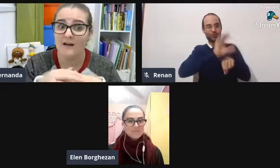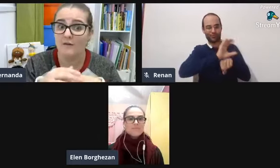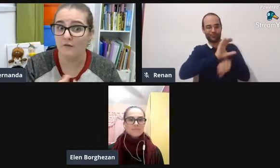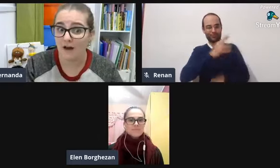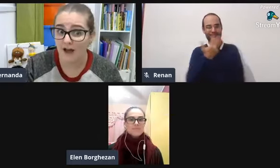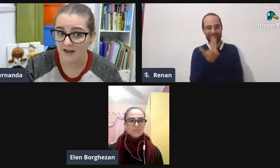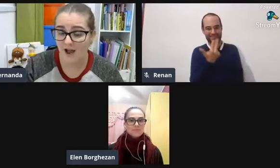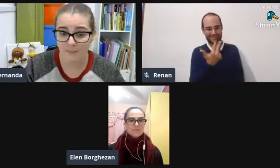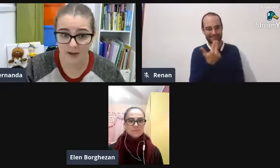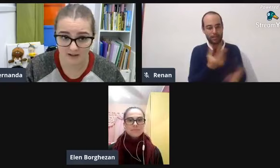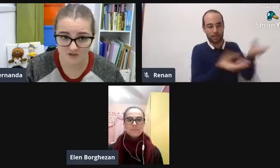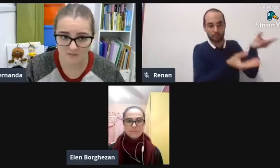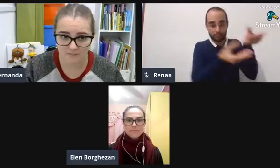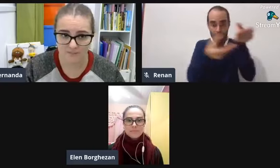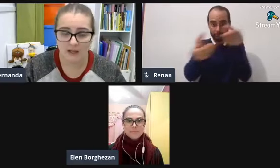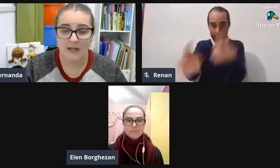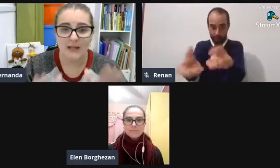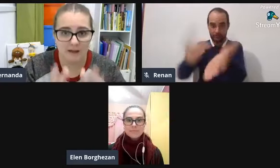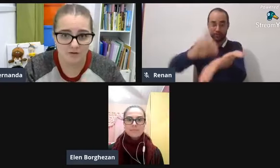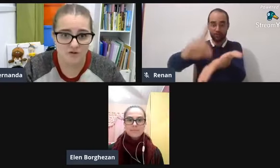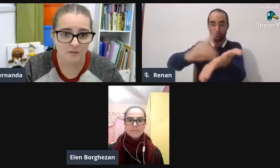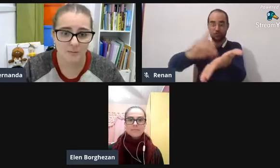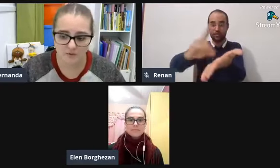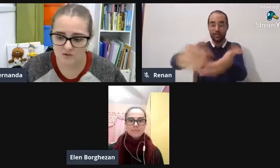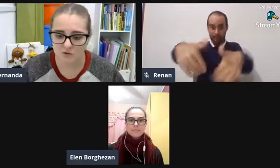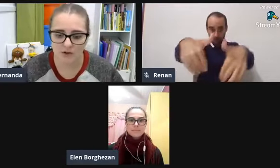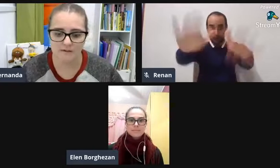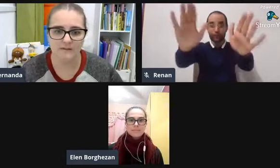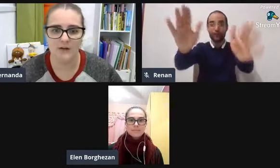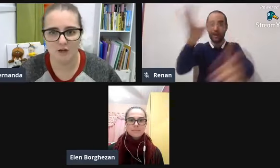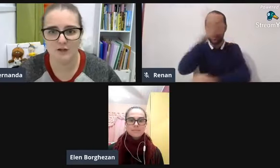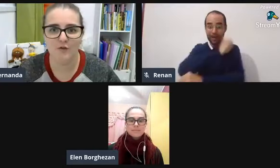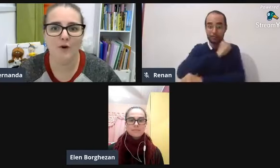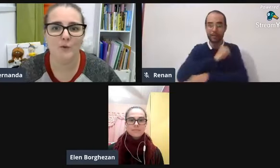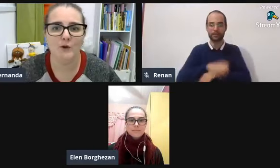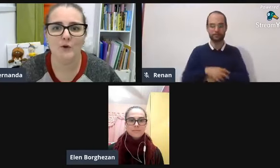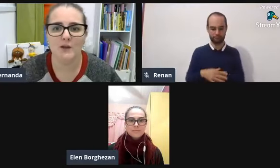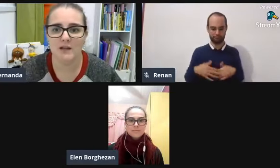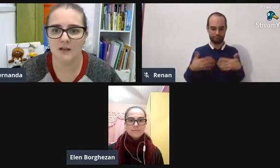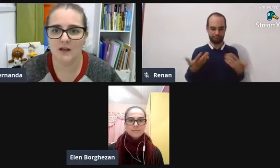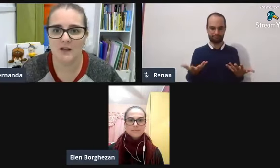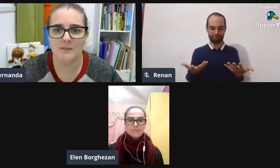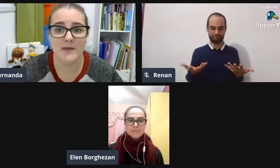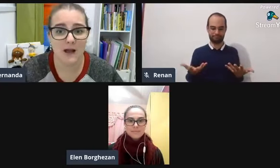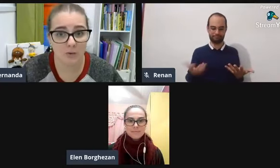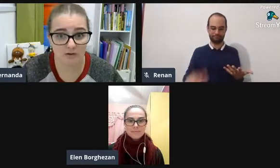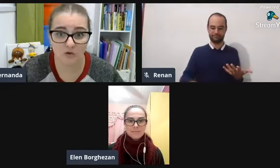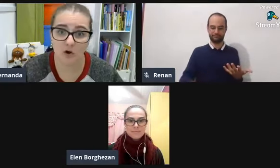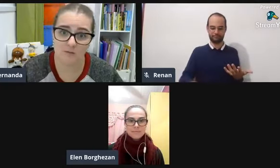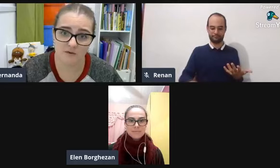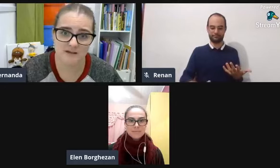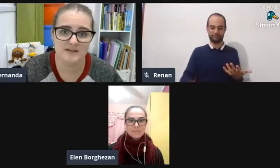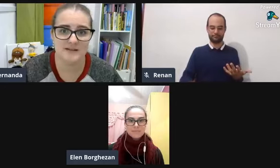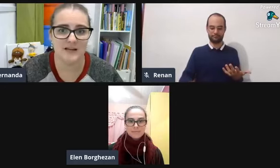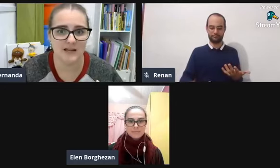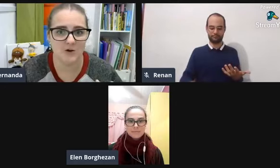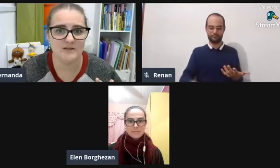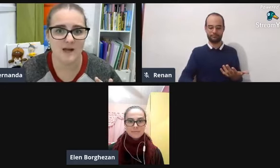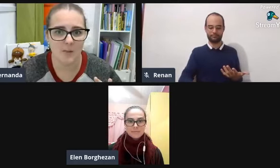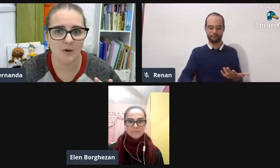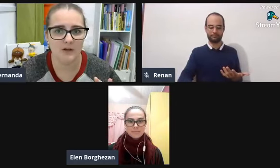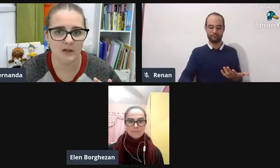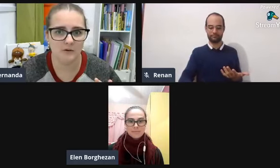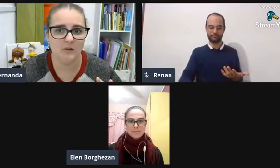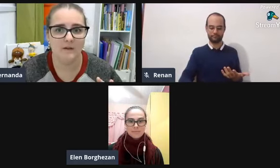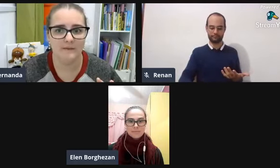diga, vai, aprende. Eu tive um professor, que eu acho que foi o único que me aguentou e me fez querer